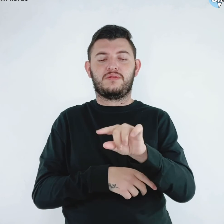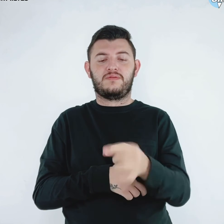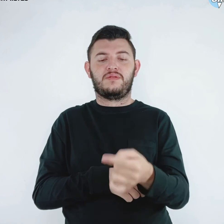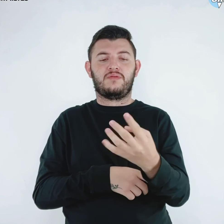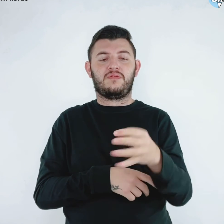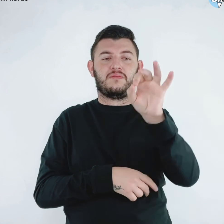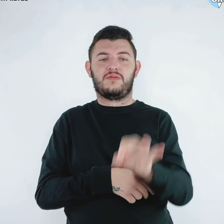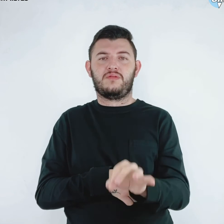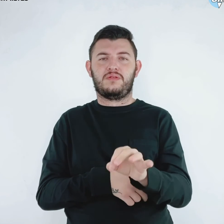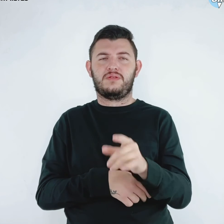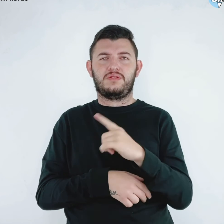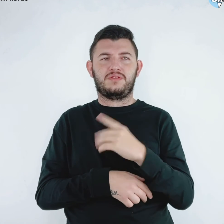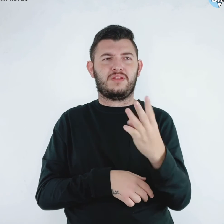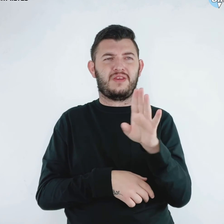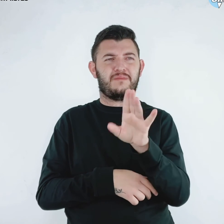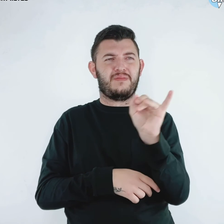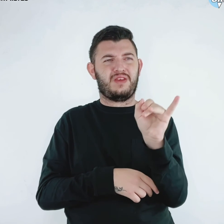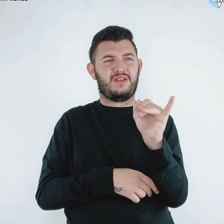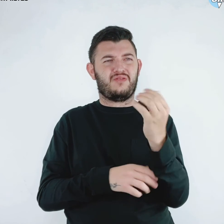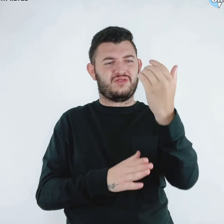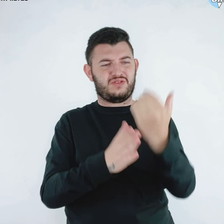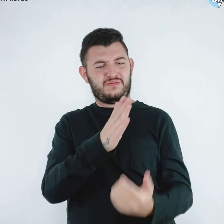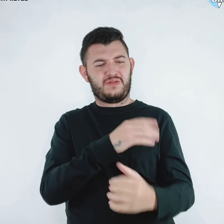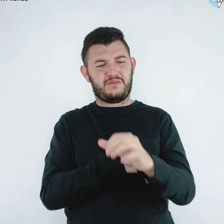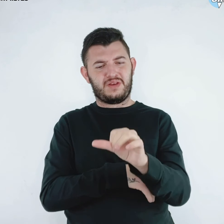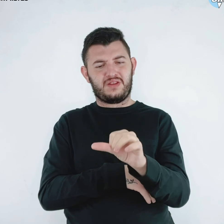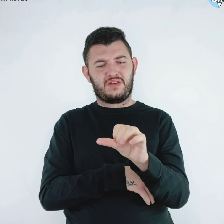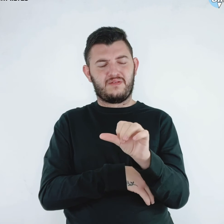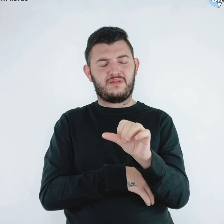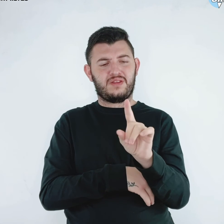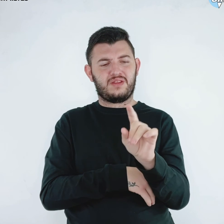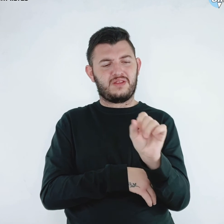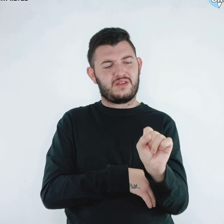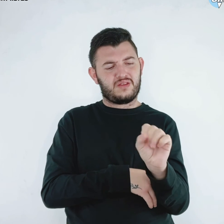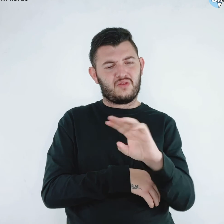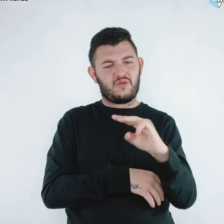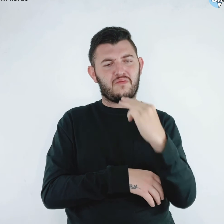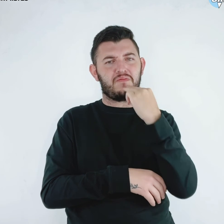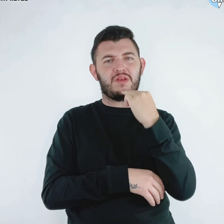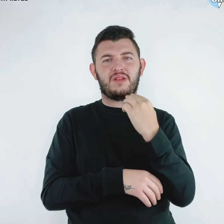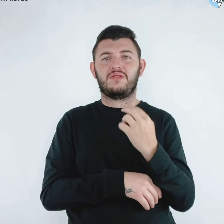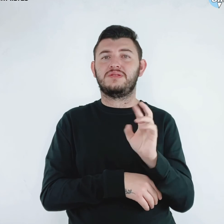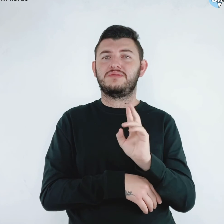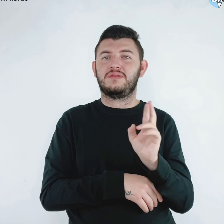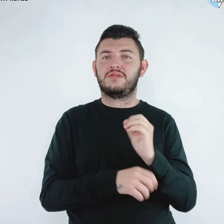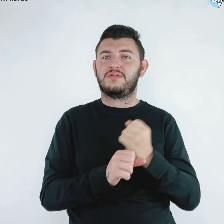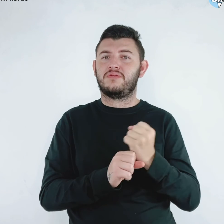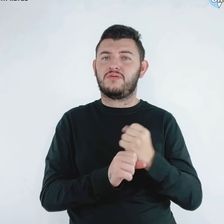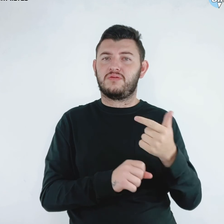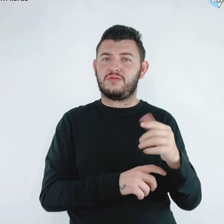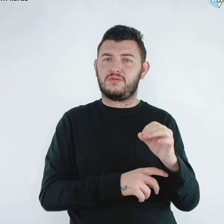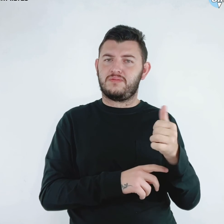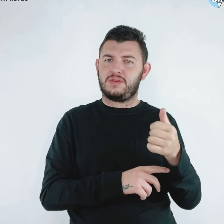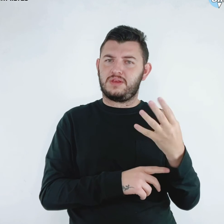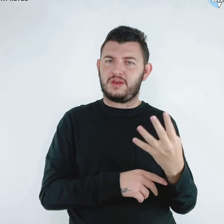69,4%, caindo de 3 bilhões para 918 milhões entre